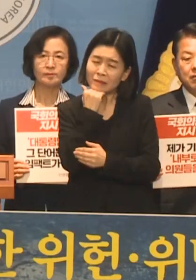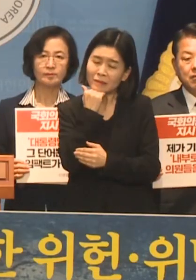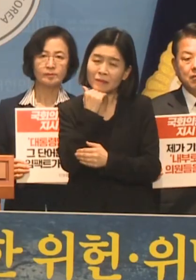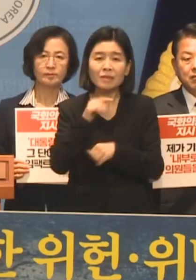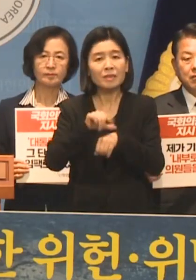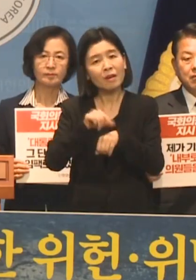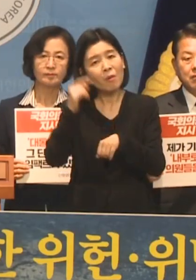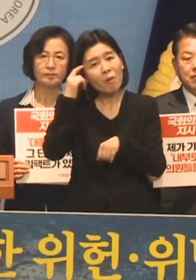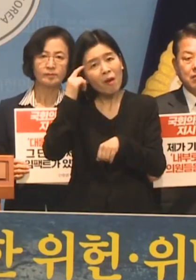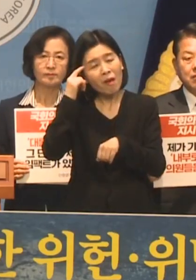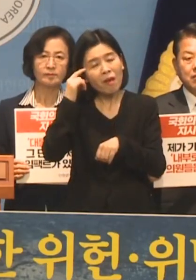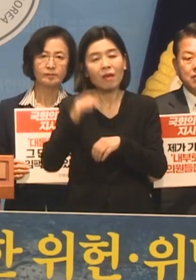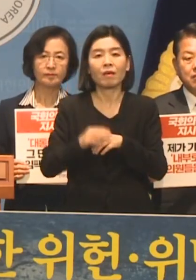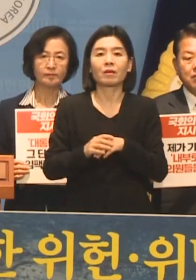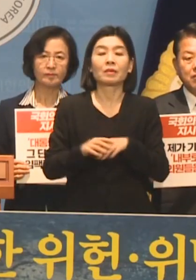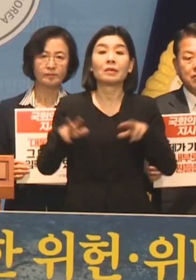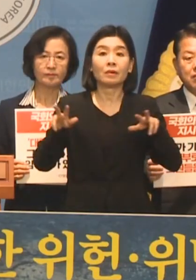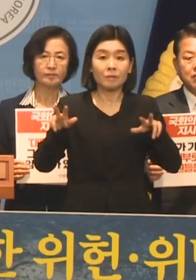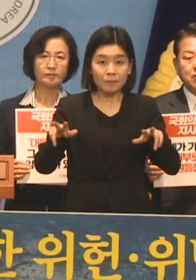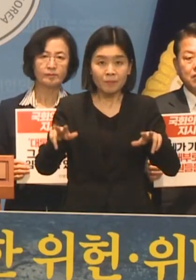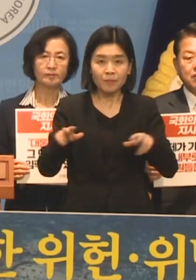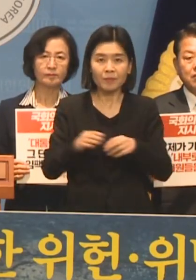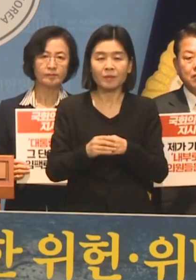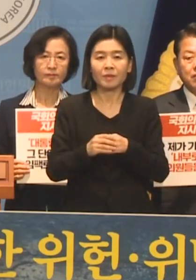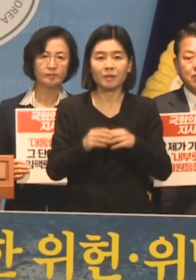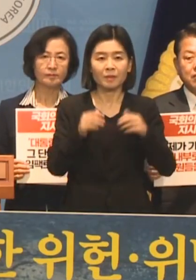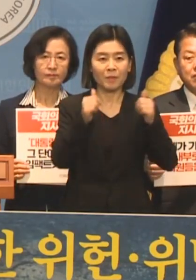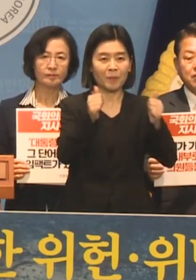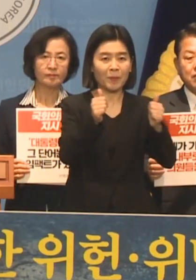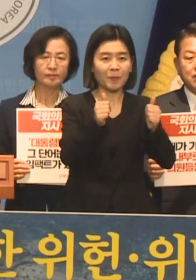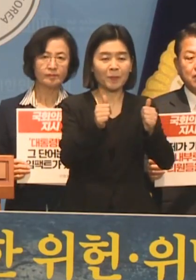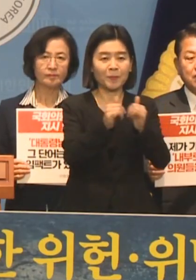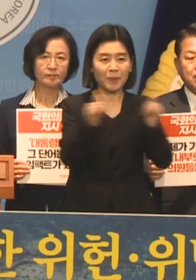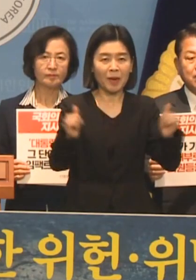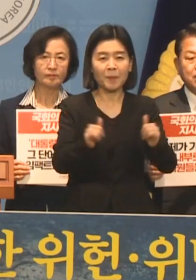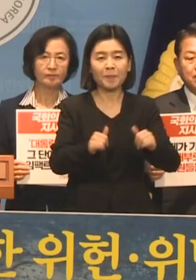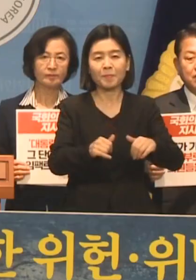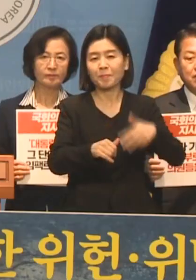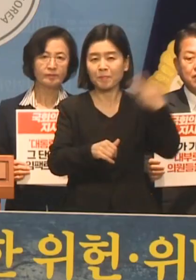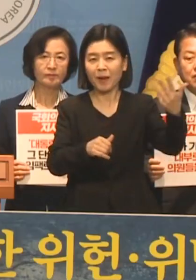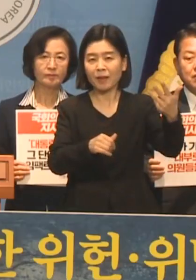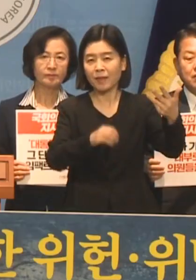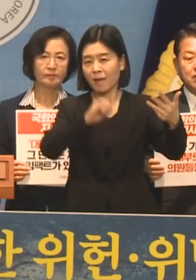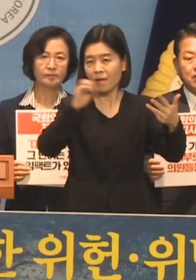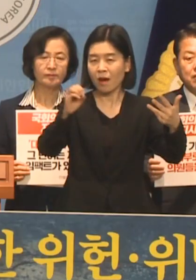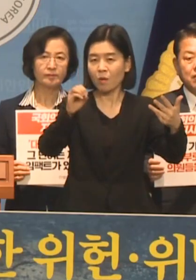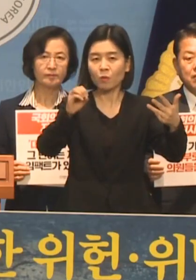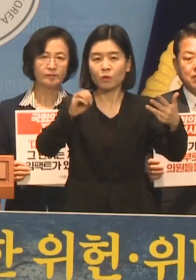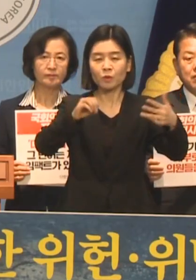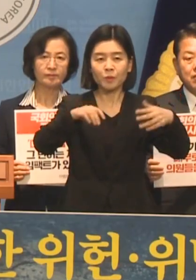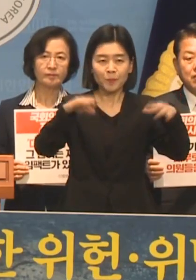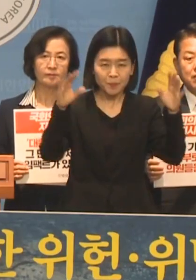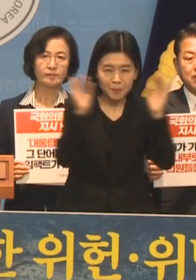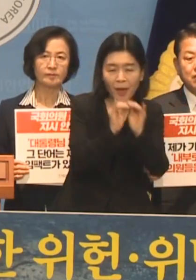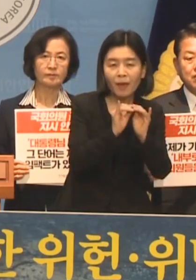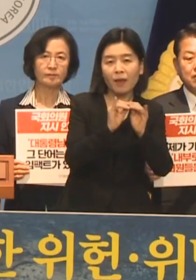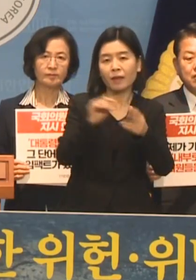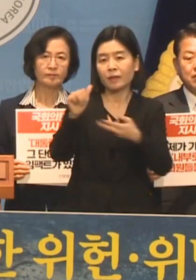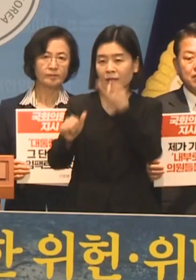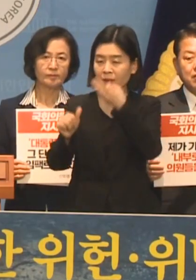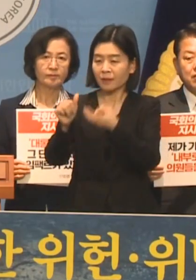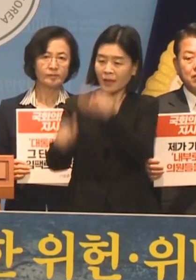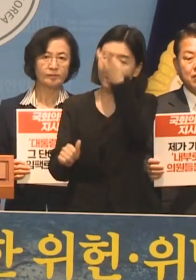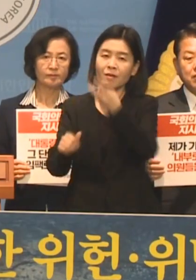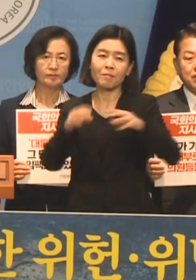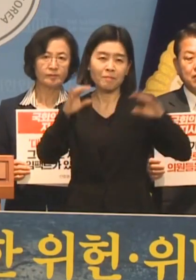없음. 지금이라도 8대0 헌법재판관 전원일치의 단호한 심판으로 헌법의